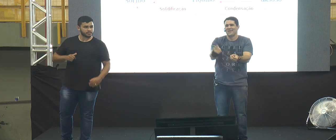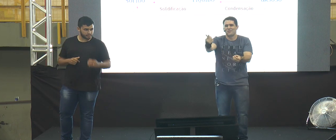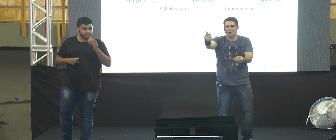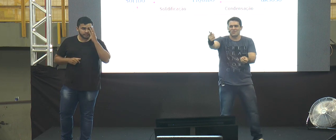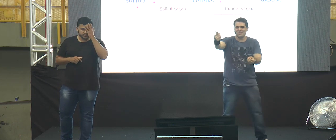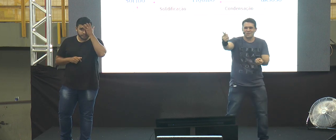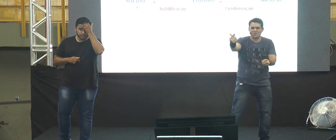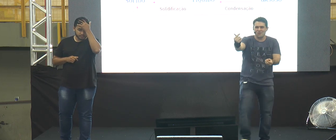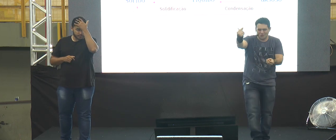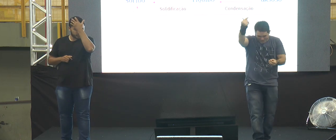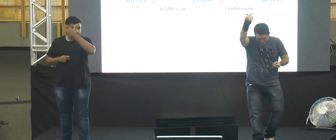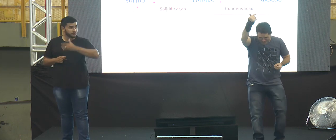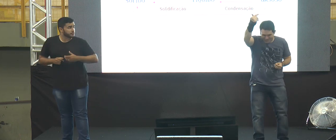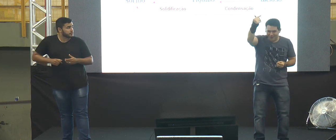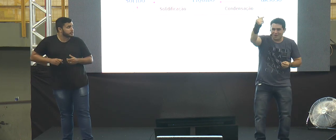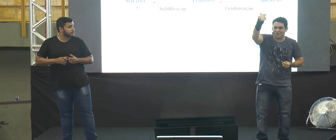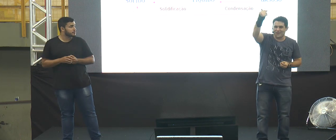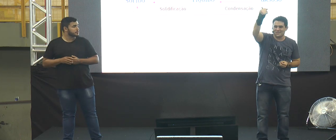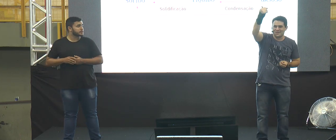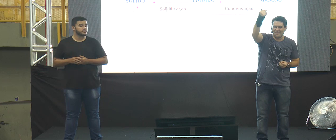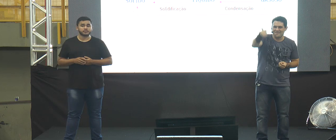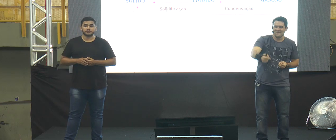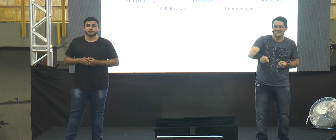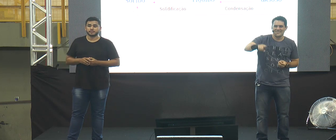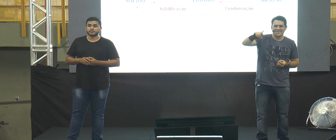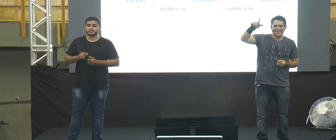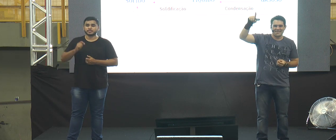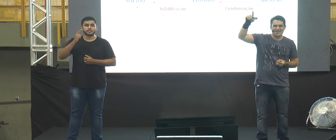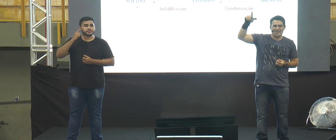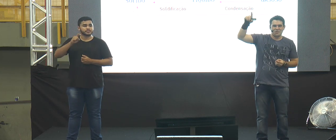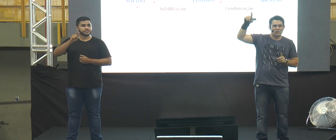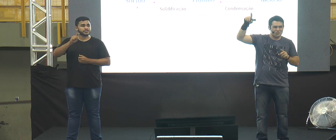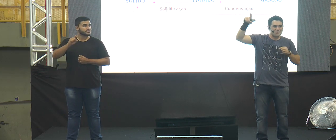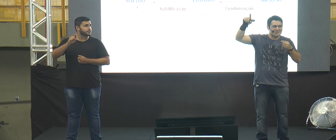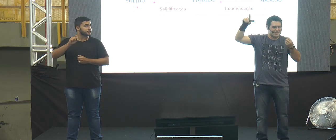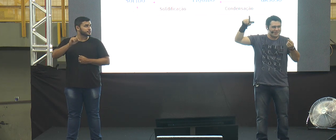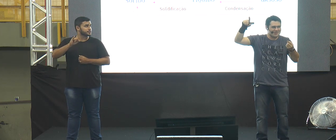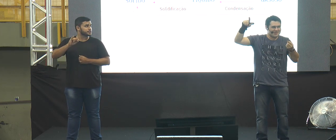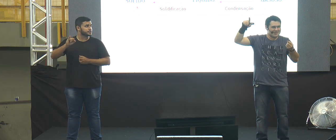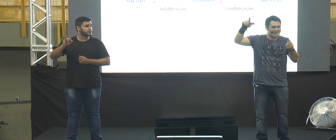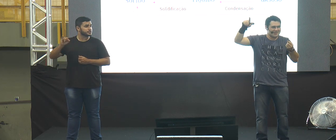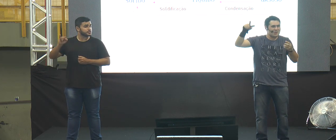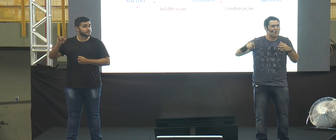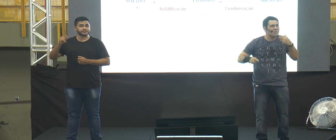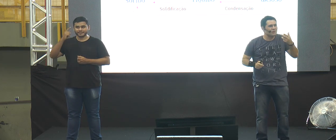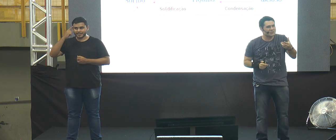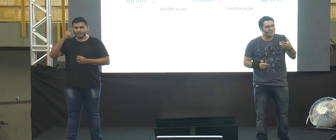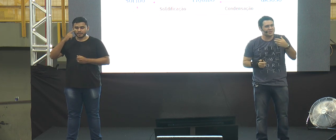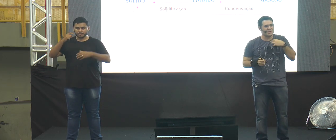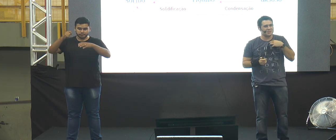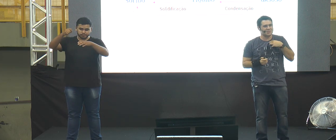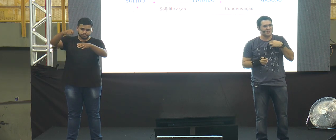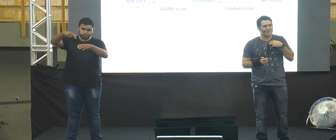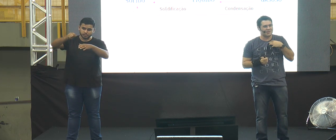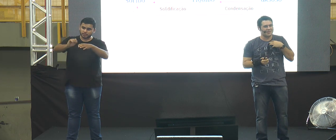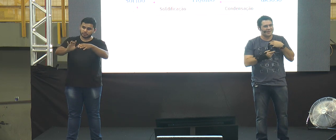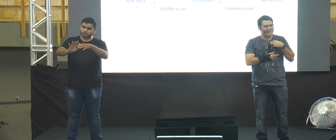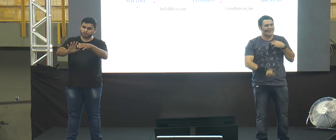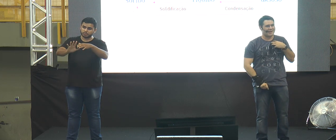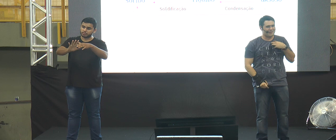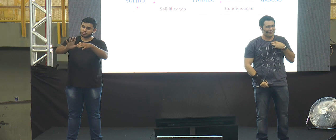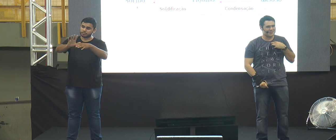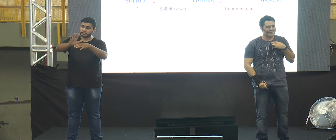absoluta. Quando tu deixa só uma gotinha de água cair, como é que faz? Não foi instantâneo? Então, como foi instantâneo, a gente já chama de